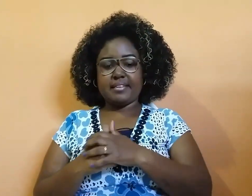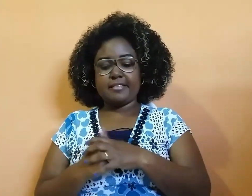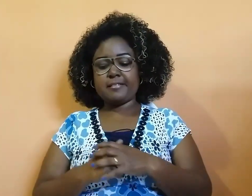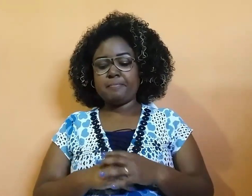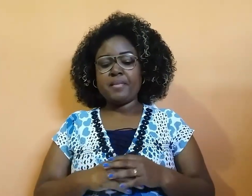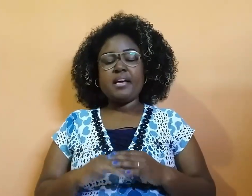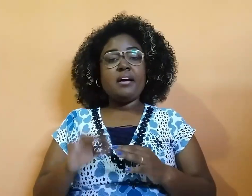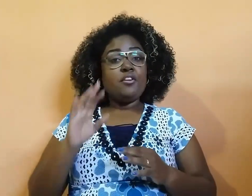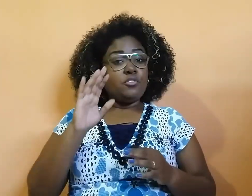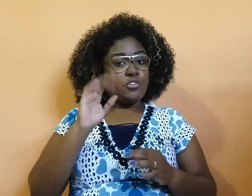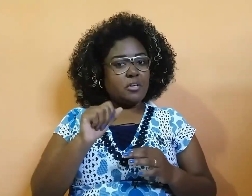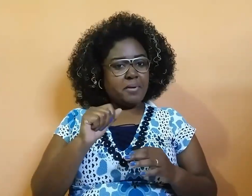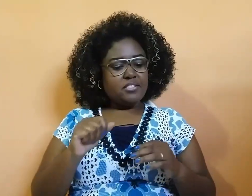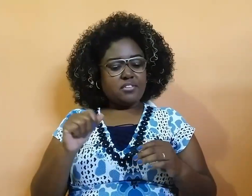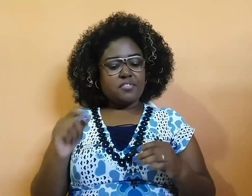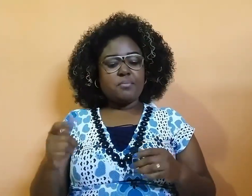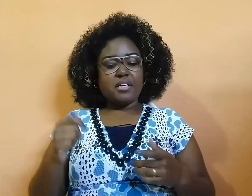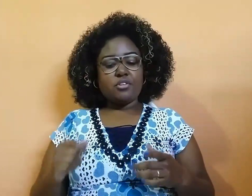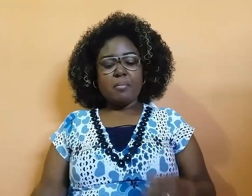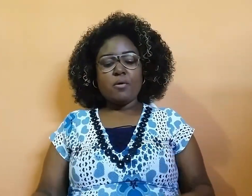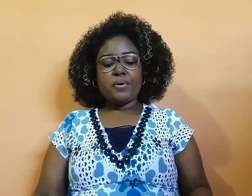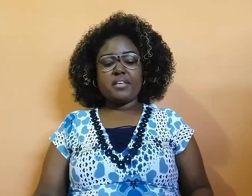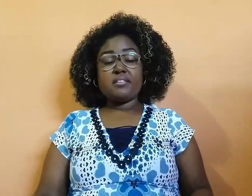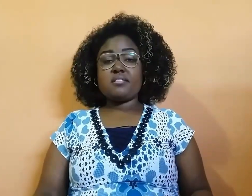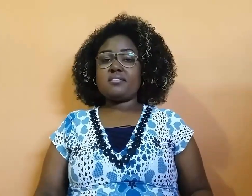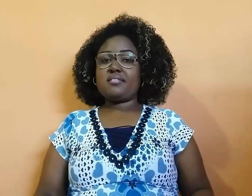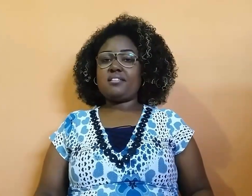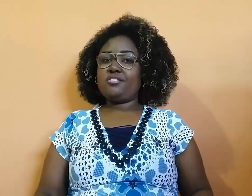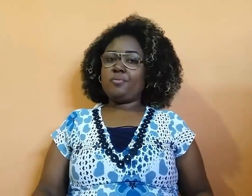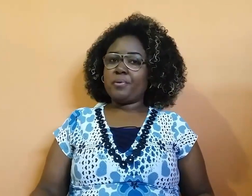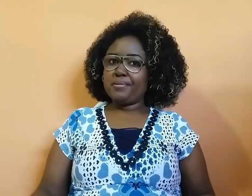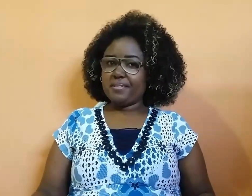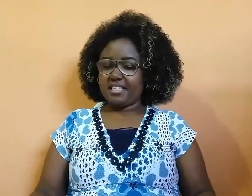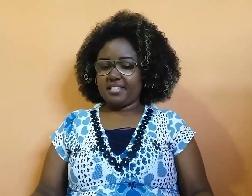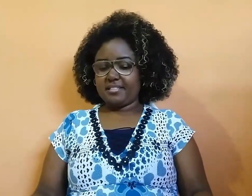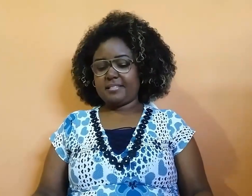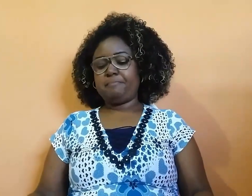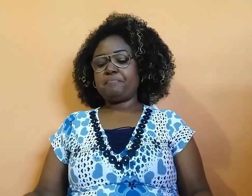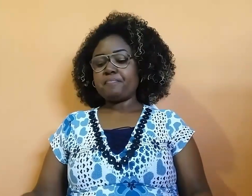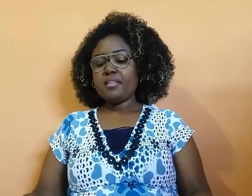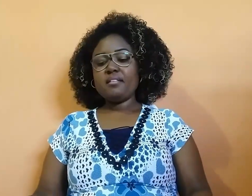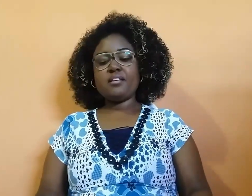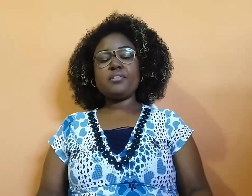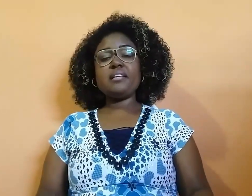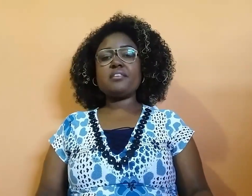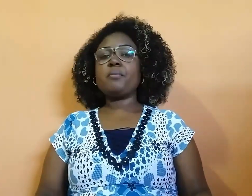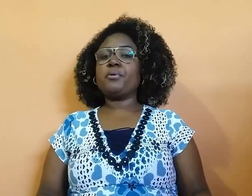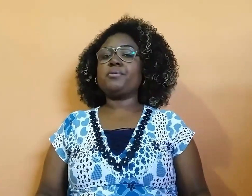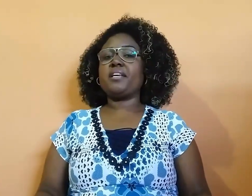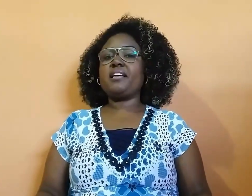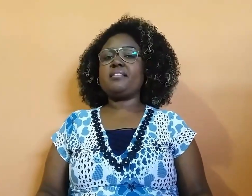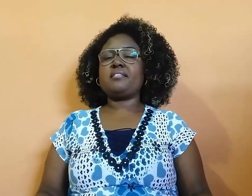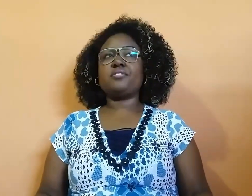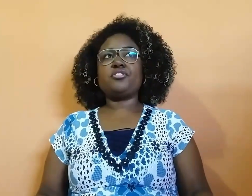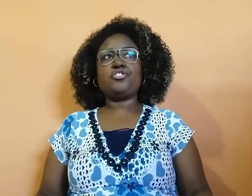sinais só que para isso nós vamos retomar um pouquinho as nossas aulas de português então em língua portuguesa quando a